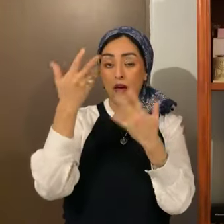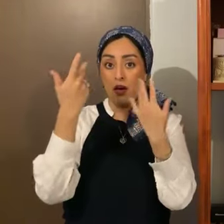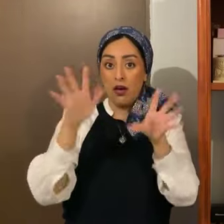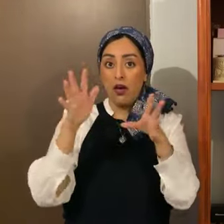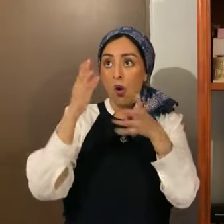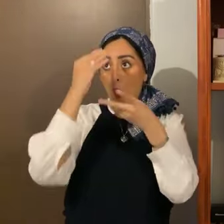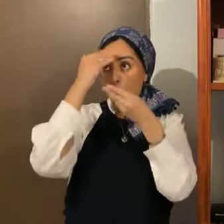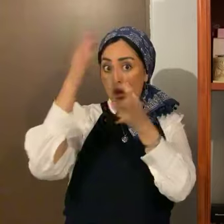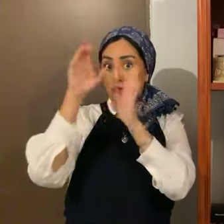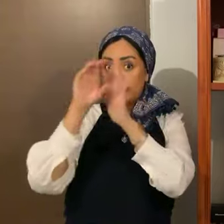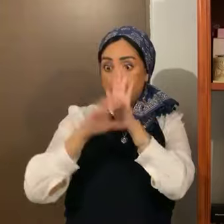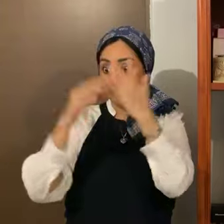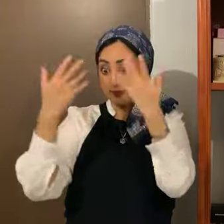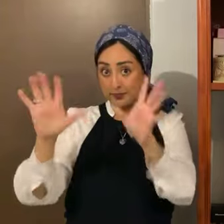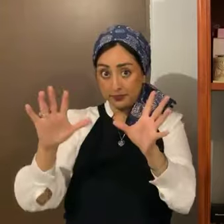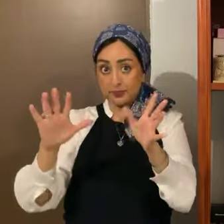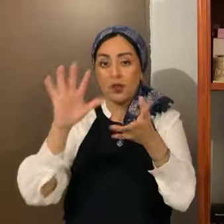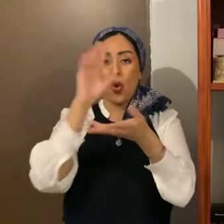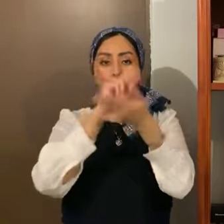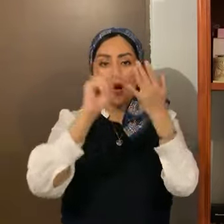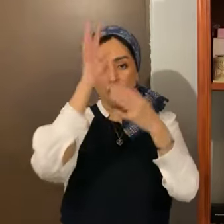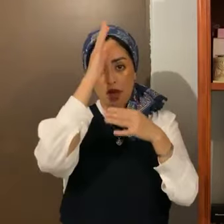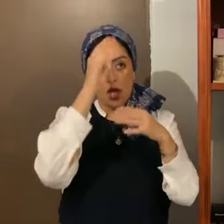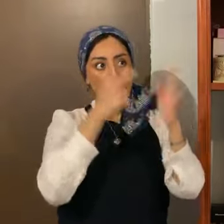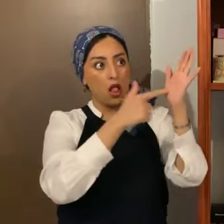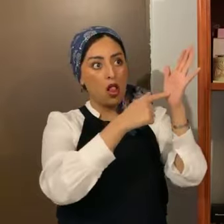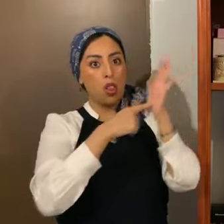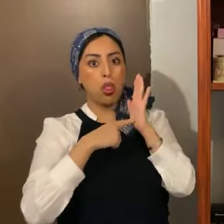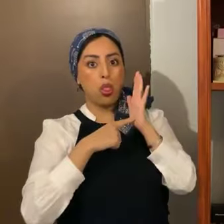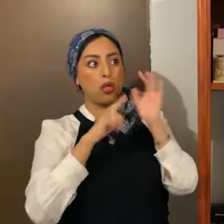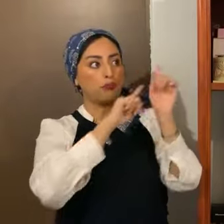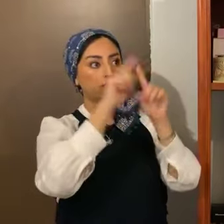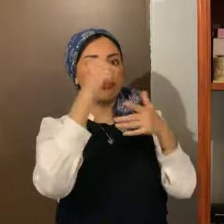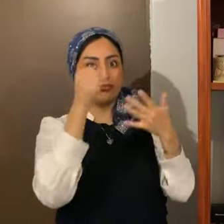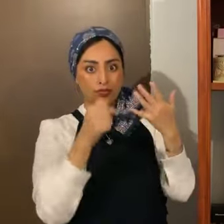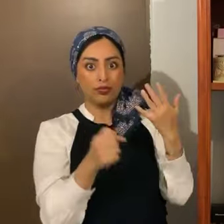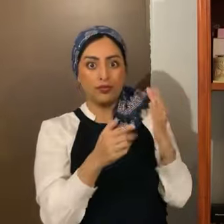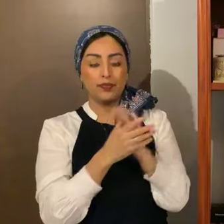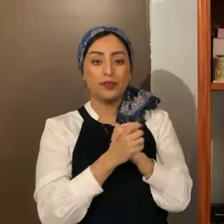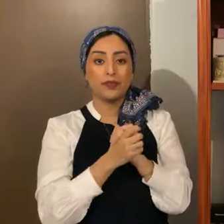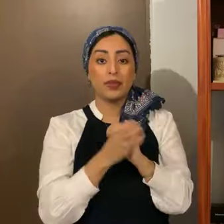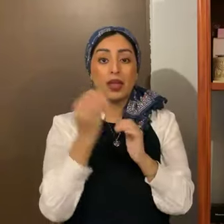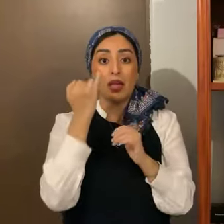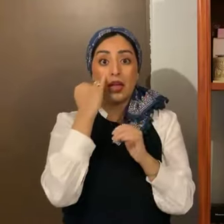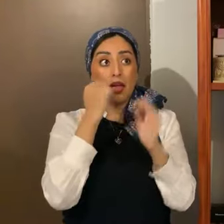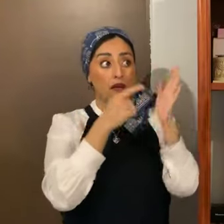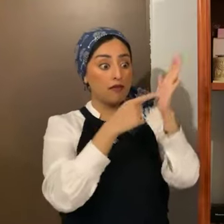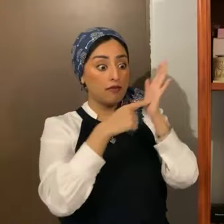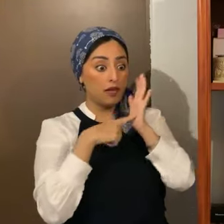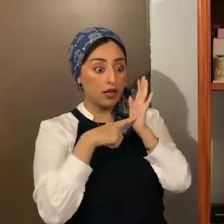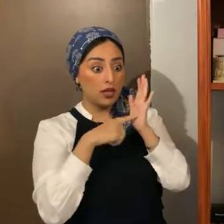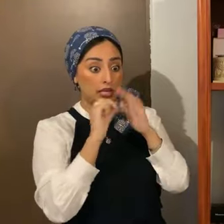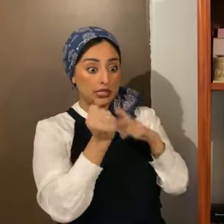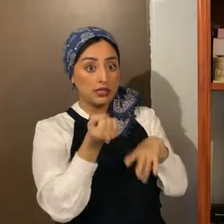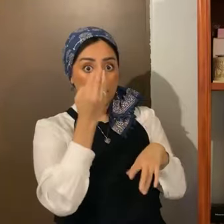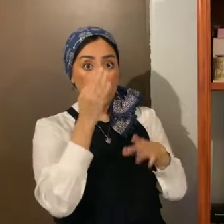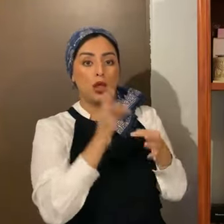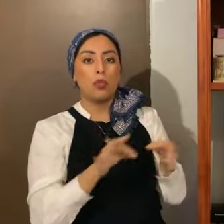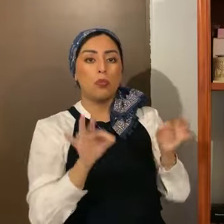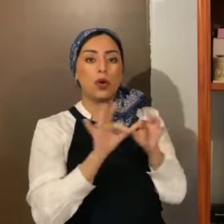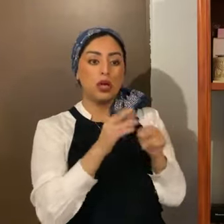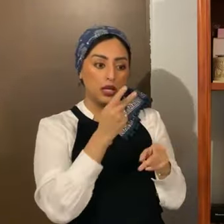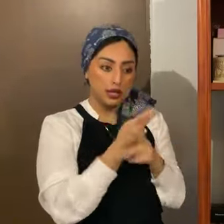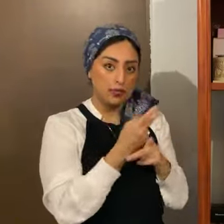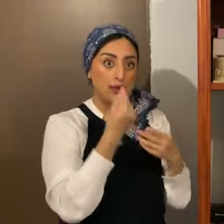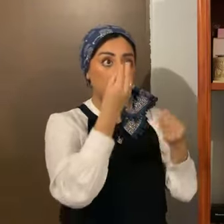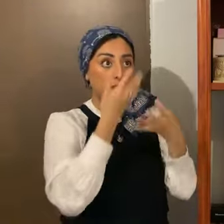la obediencia, entonces el Eterno nos empieza a revelar. Porque si te revela por primera vez el Shabbat, guárdalo. Y